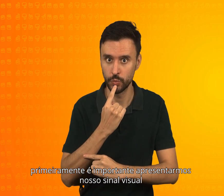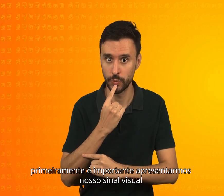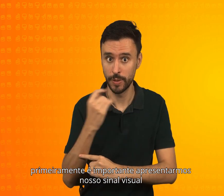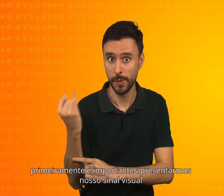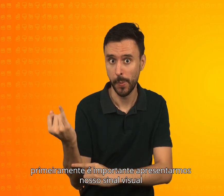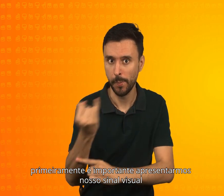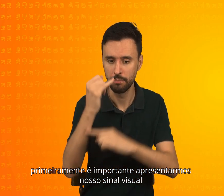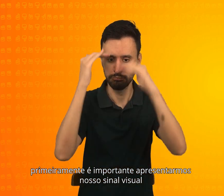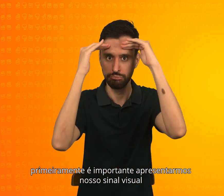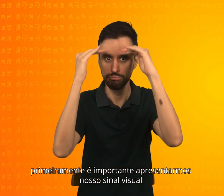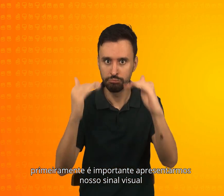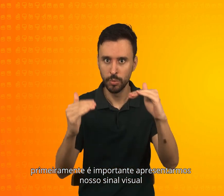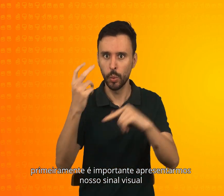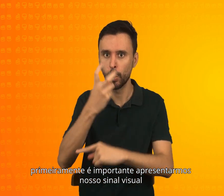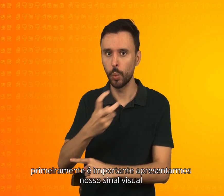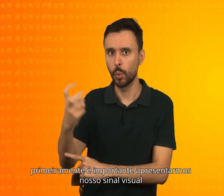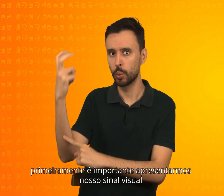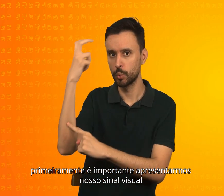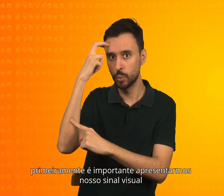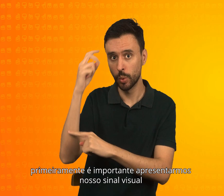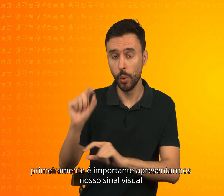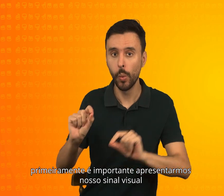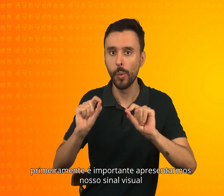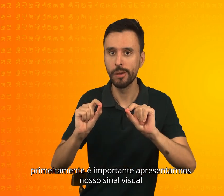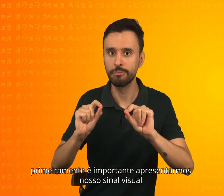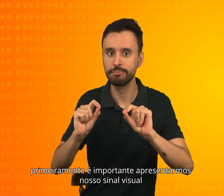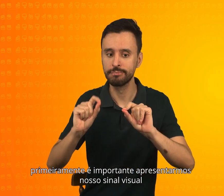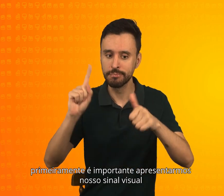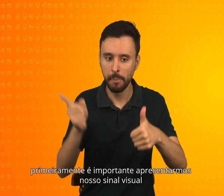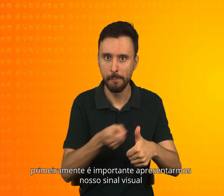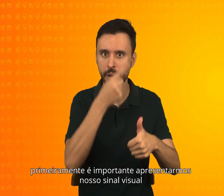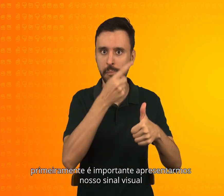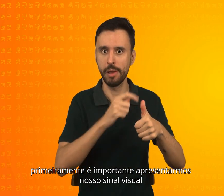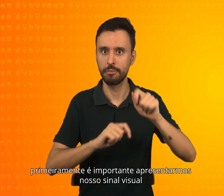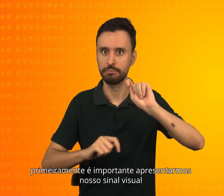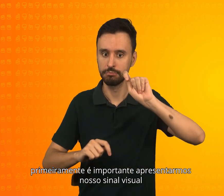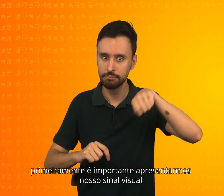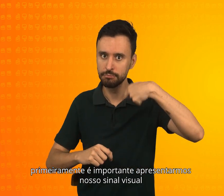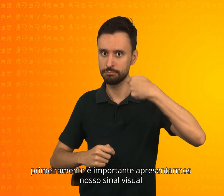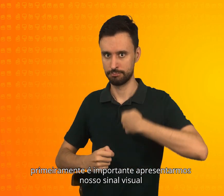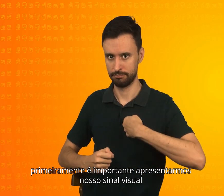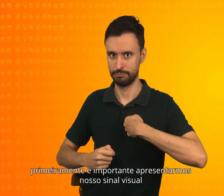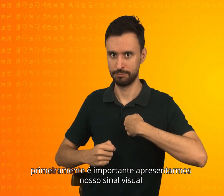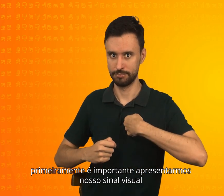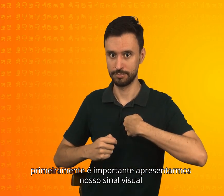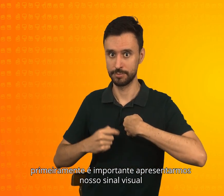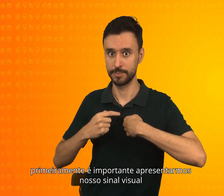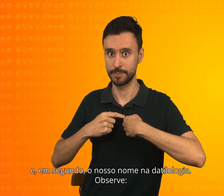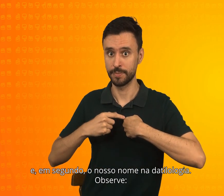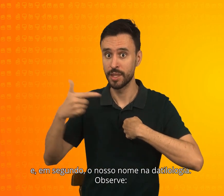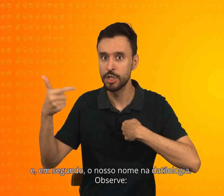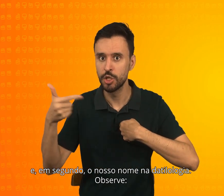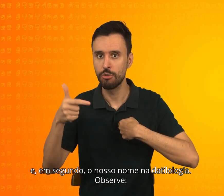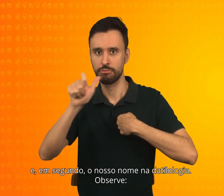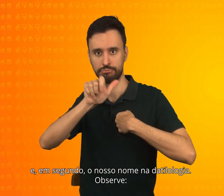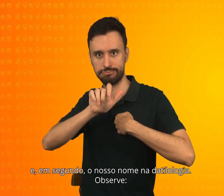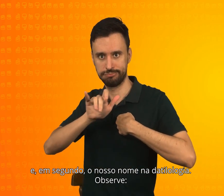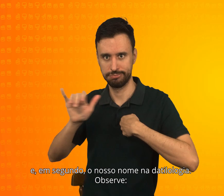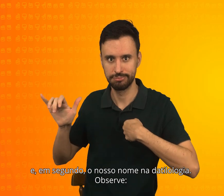primeiramente é importante... Apresentarmos o nosso sinal visual. E segundo, o